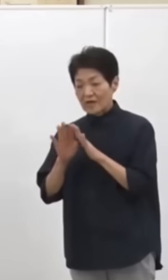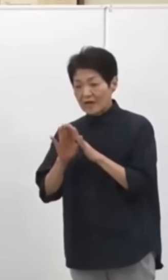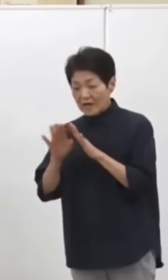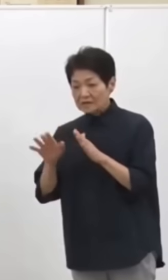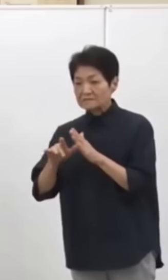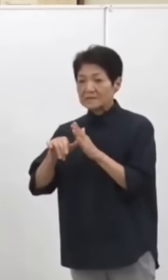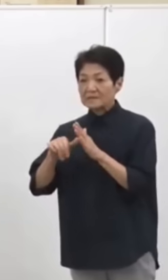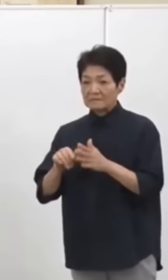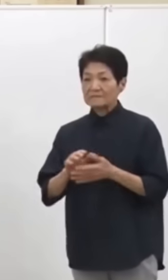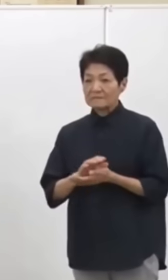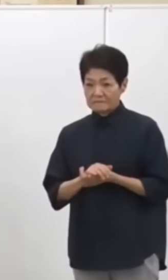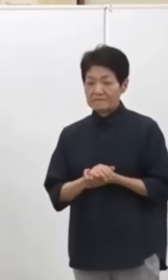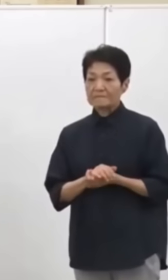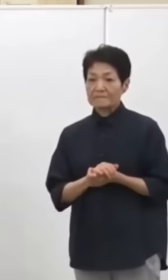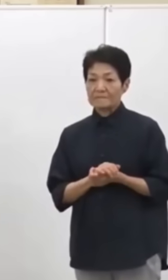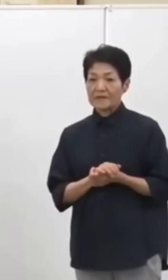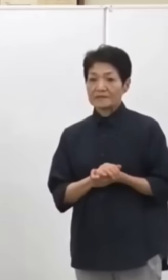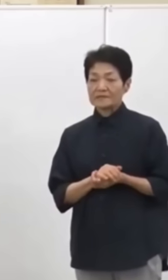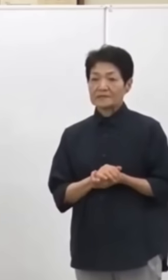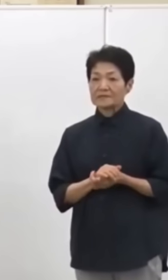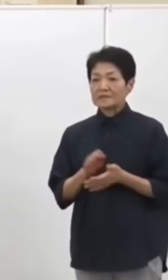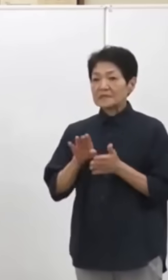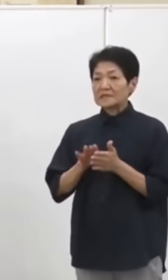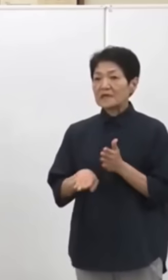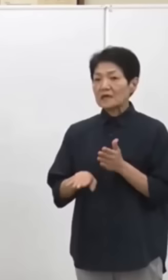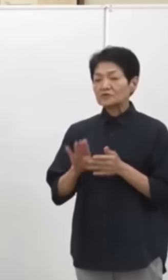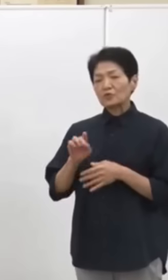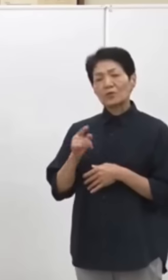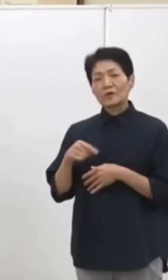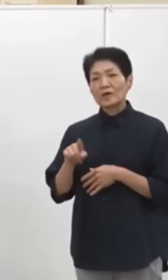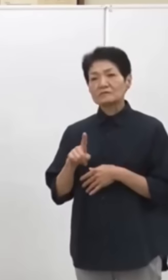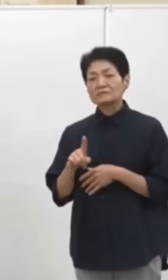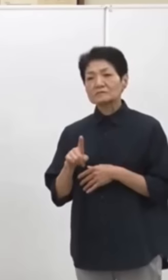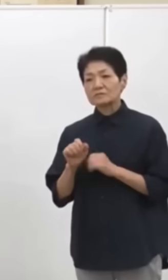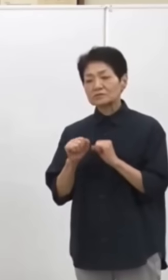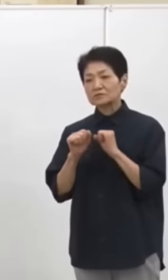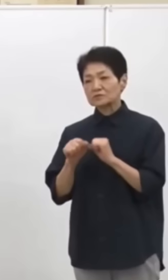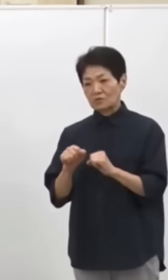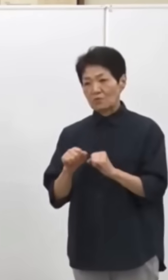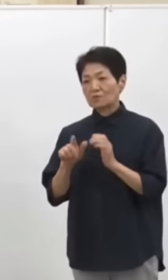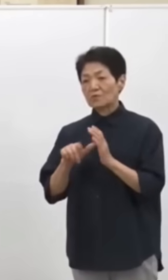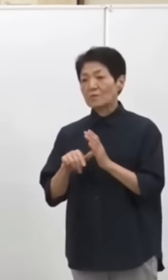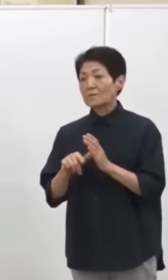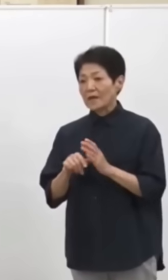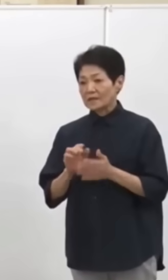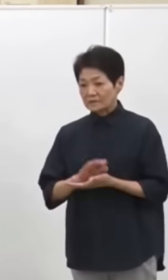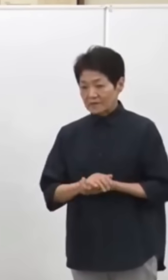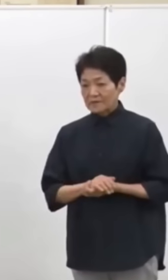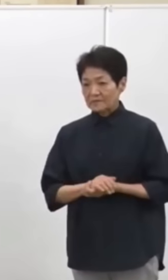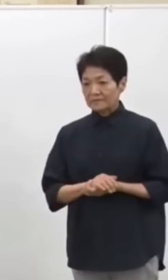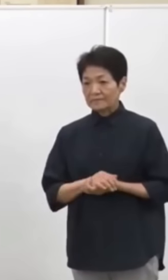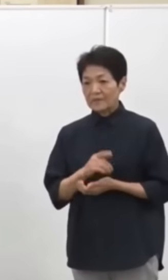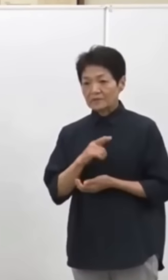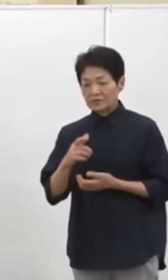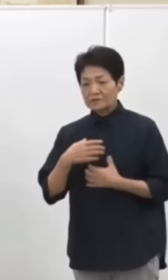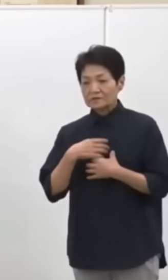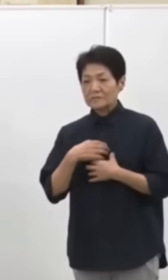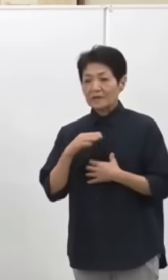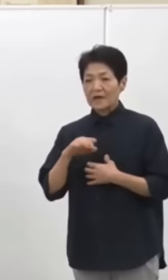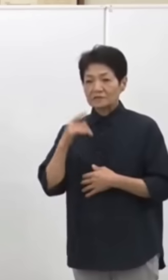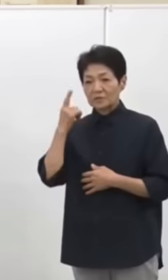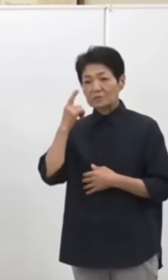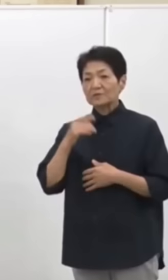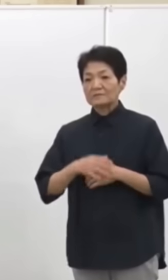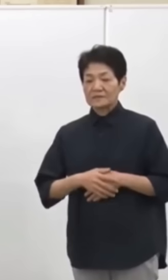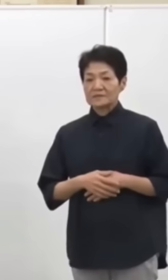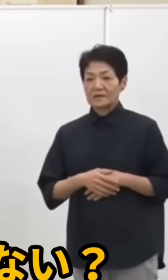ですね、つまり解除権の執行以降としておりますので、いろいろご懸念かと思いますが、リスクに